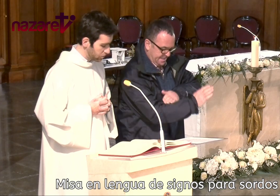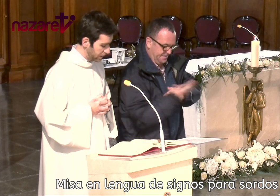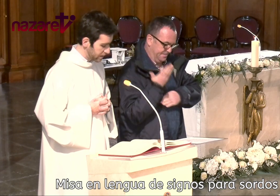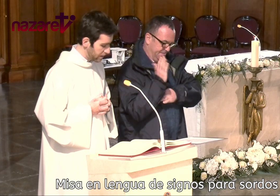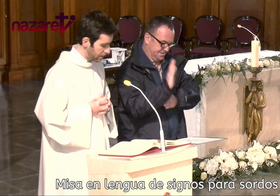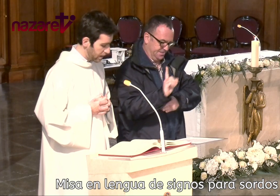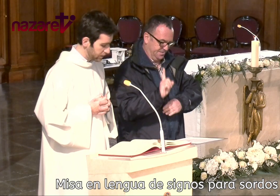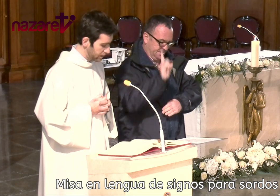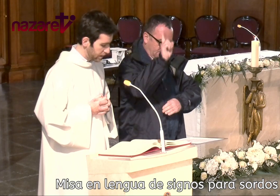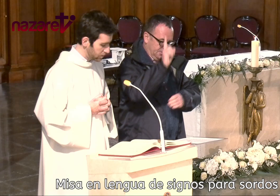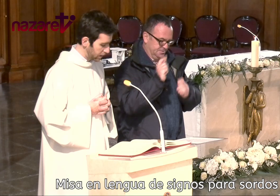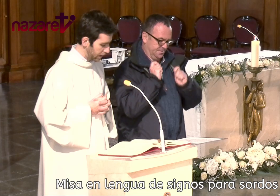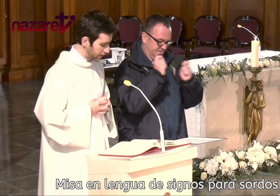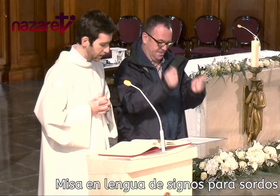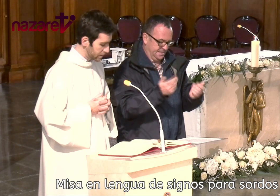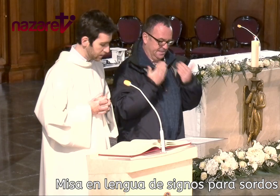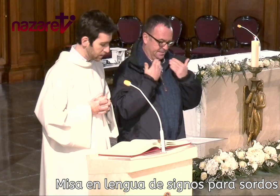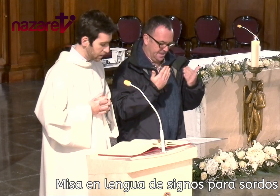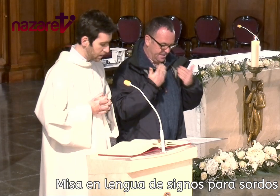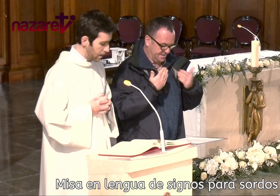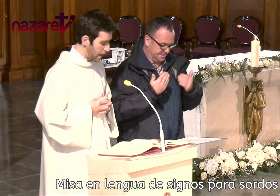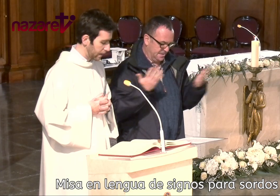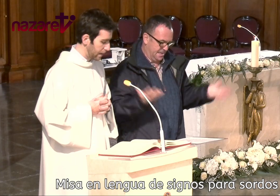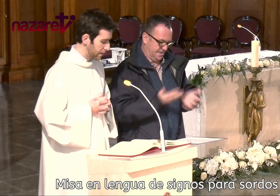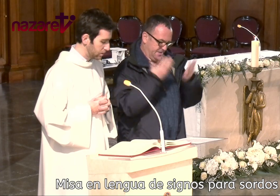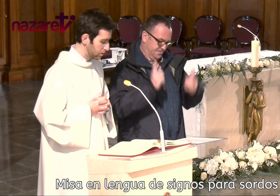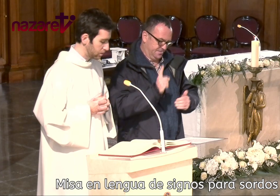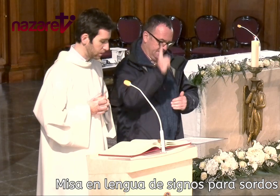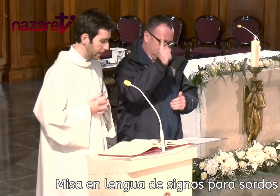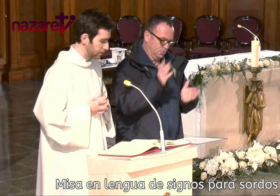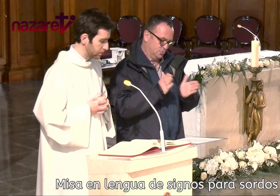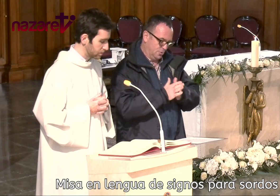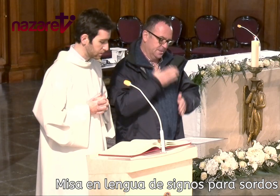presencia dándole gracias aclamándolo con cantos